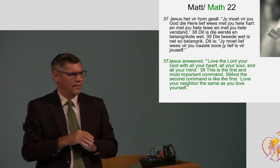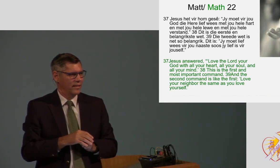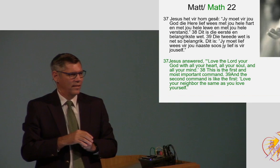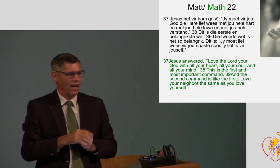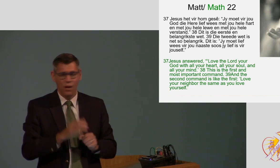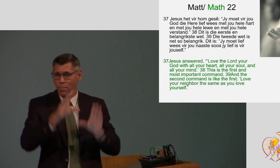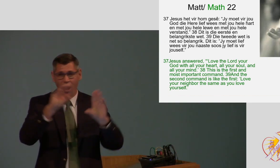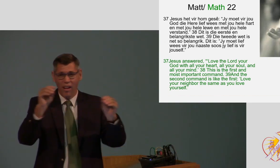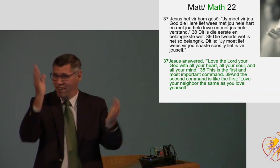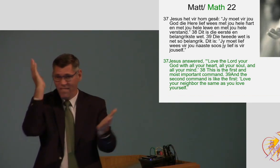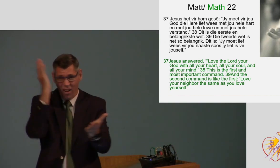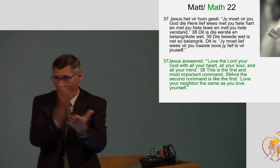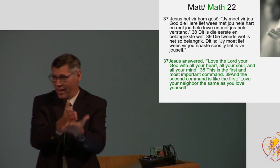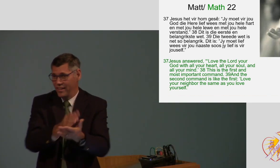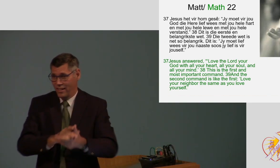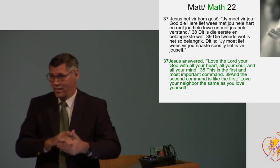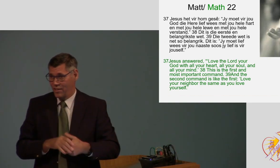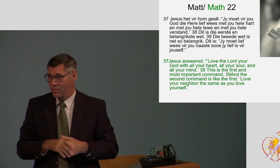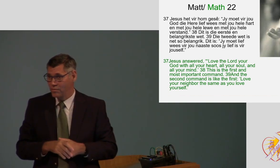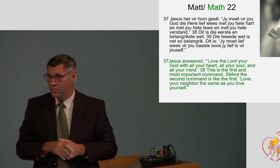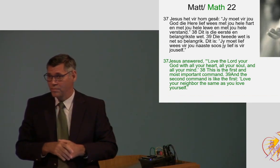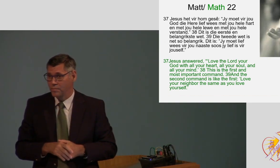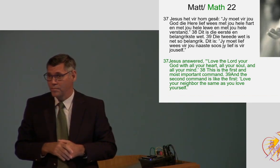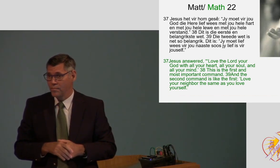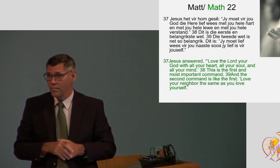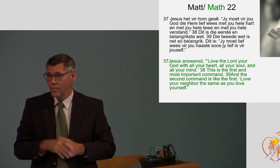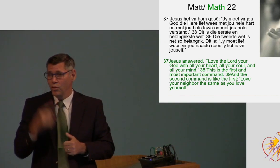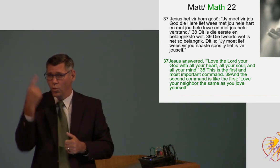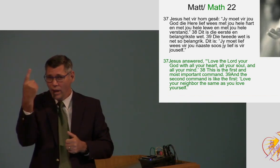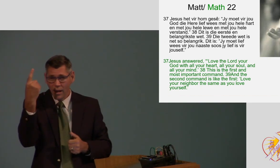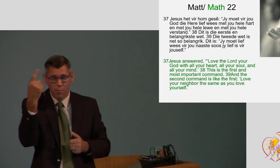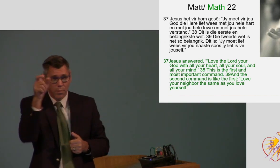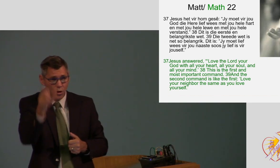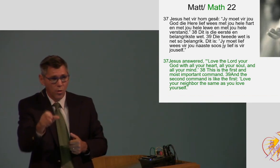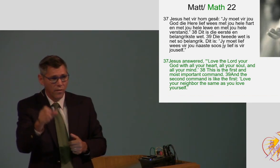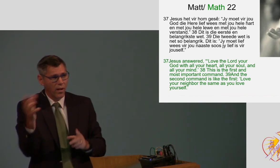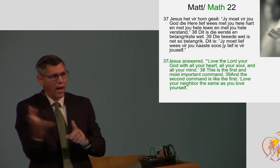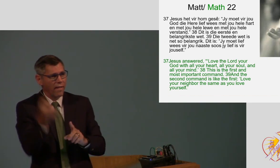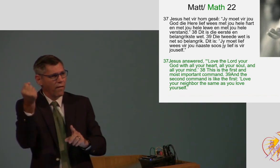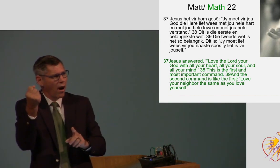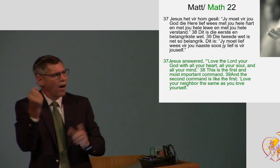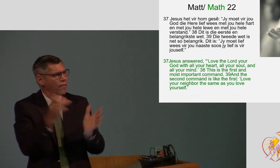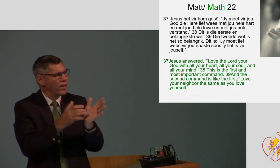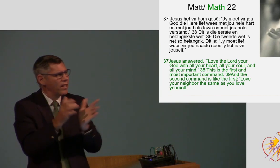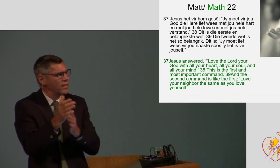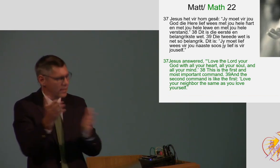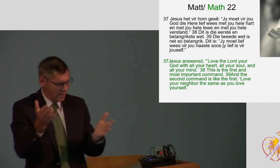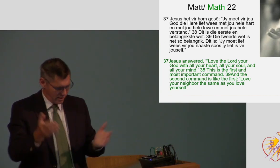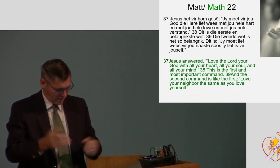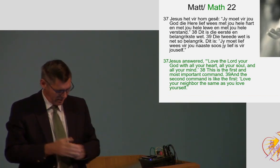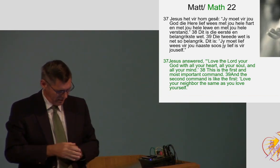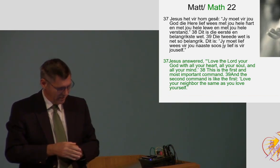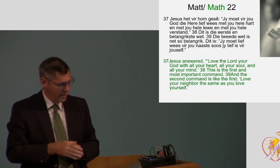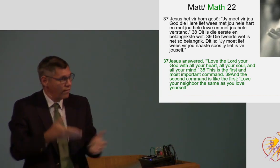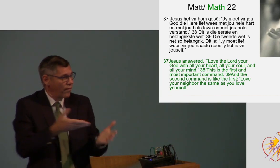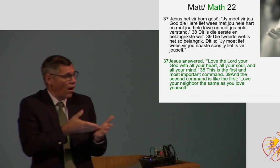Hy praat nie die waarheid nie. En toe een persoon wil uitvang vir Jesus, en vra vir